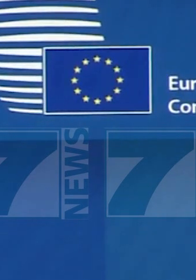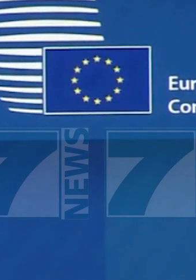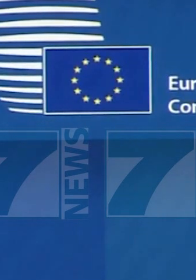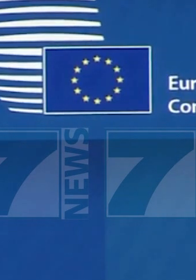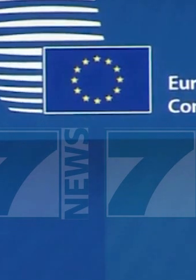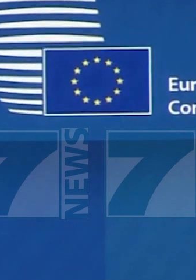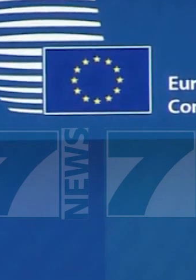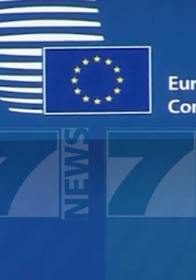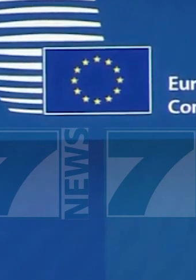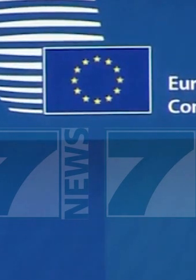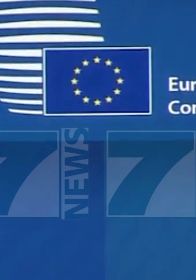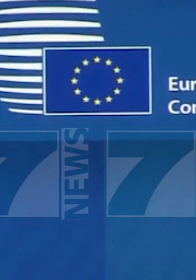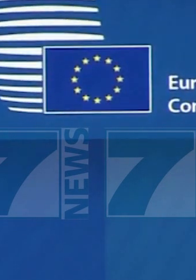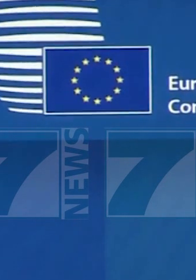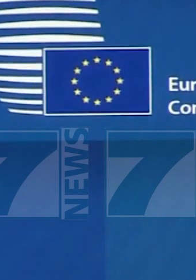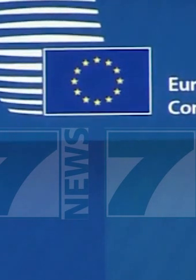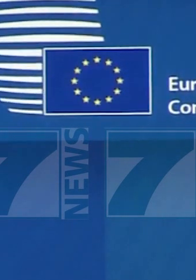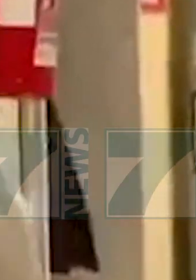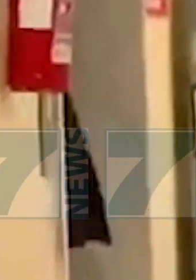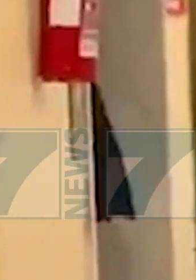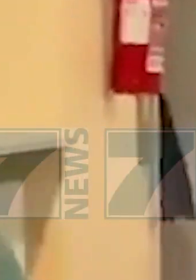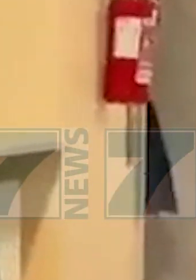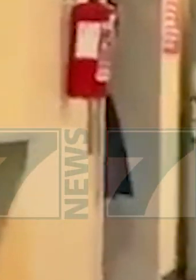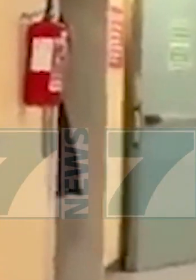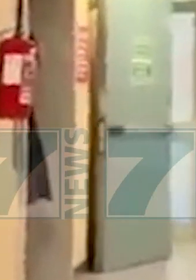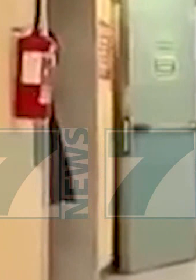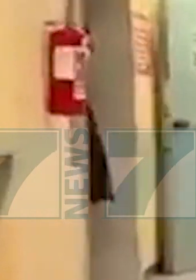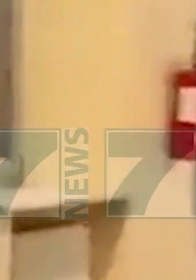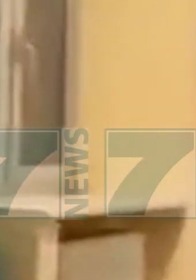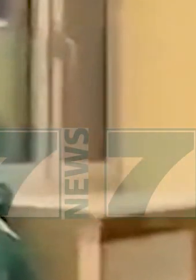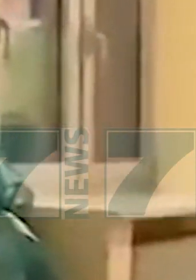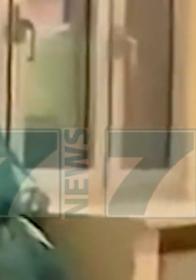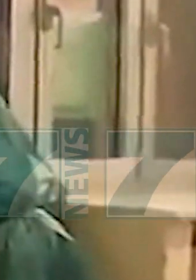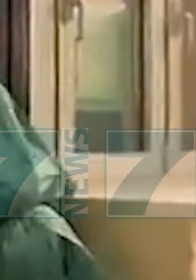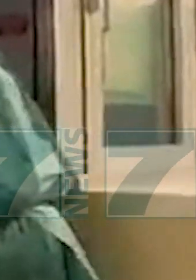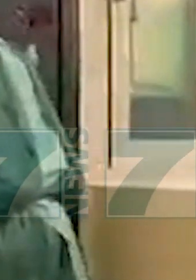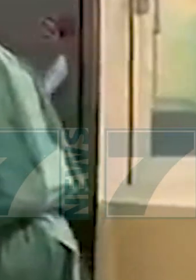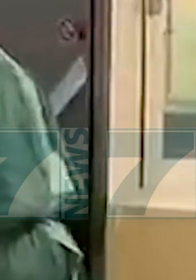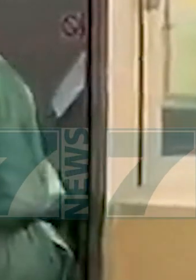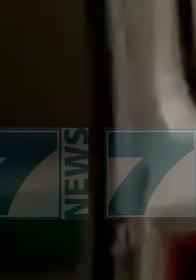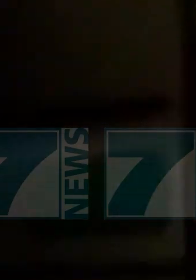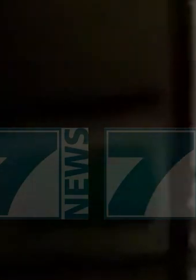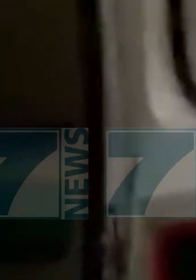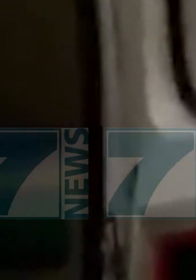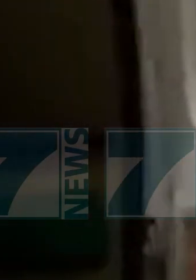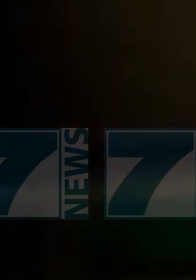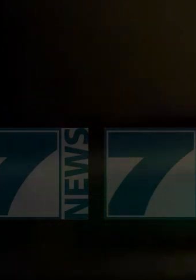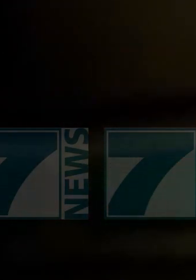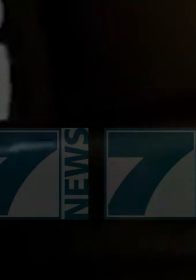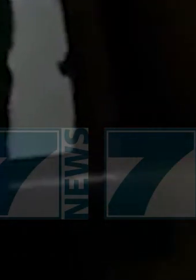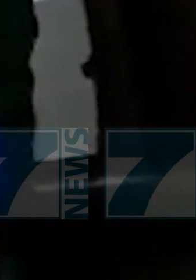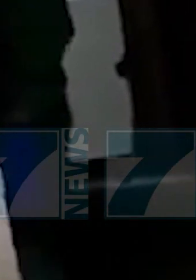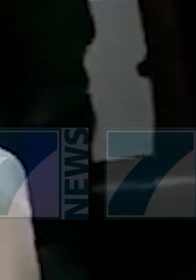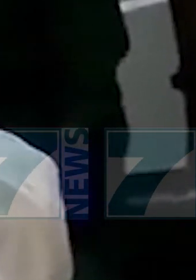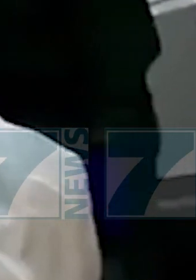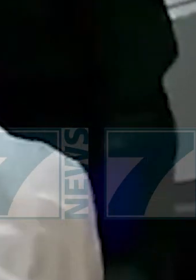të rritur prodhimin e këtyre pajisjeve të nevojshme. COVID-19, sëmundja e cila u shfaq për herë të parë në Kinë, ka shkaktuar